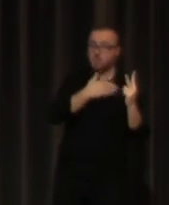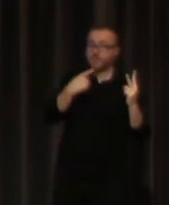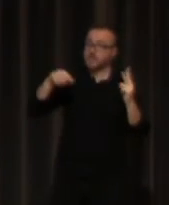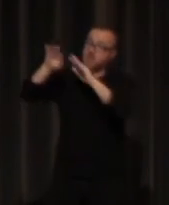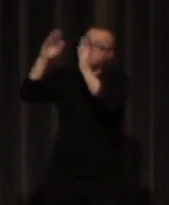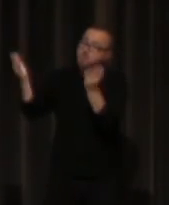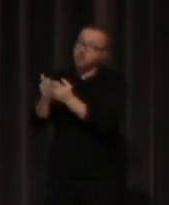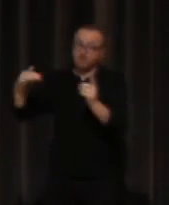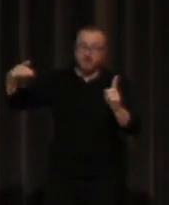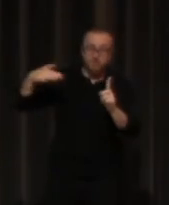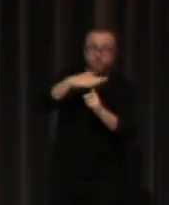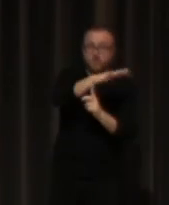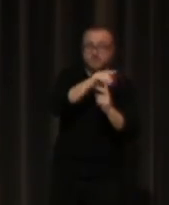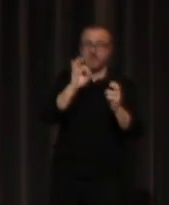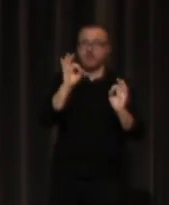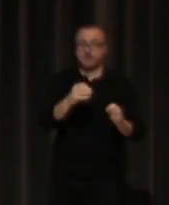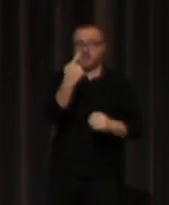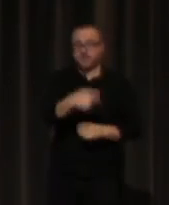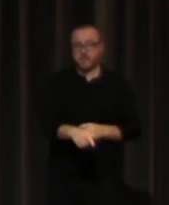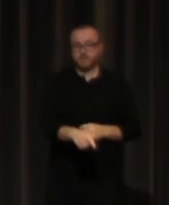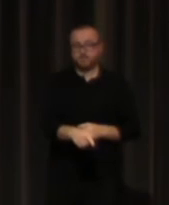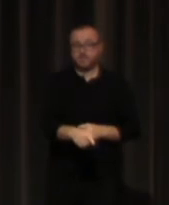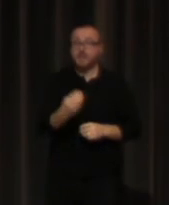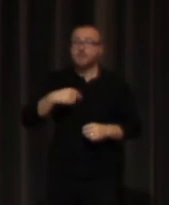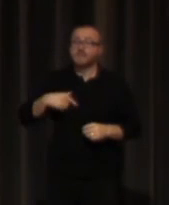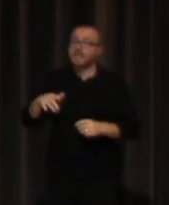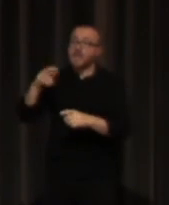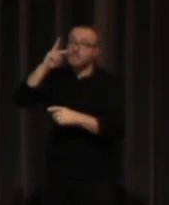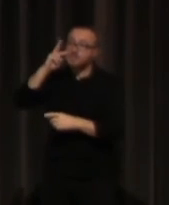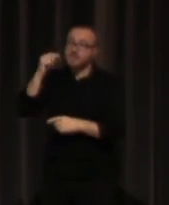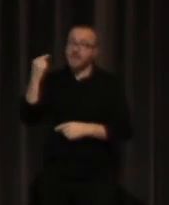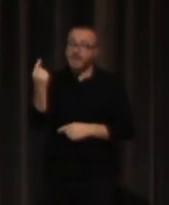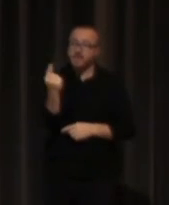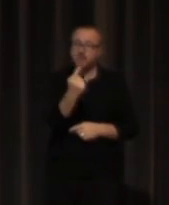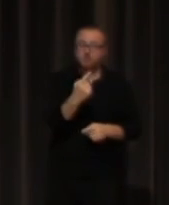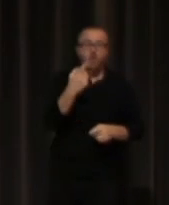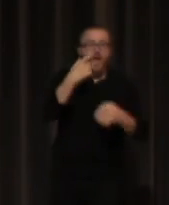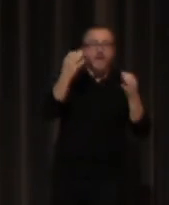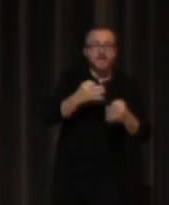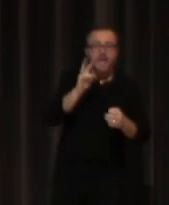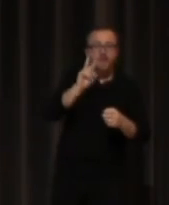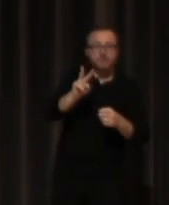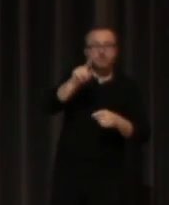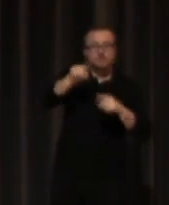quantificar totes les vivències, la seva intensitat, durabilitat, fiabilitat, en comparació amb aquest diàleg